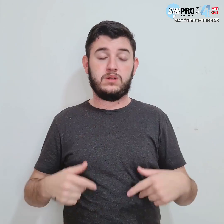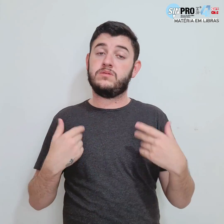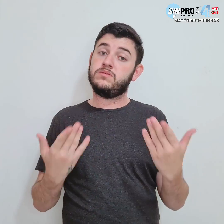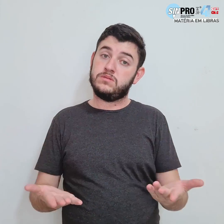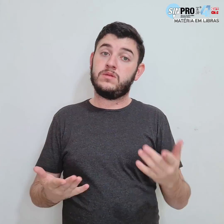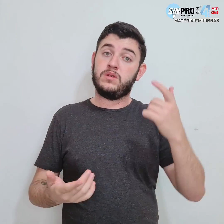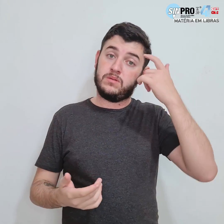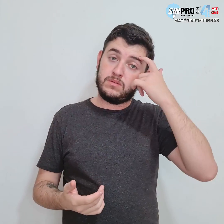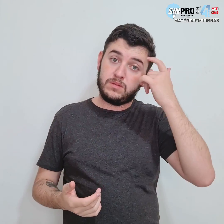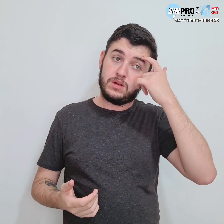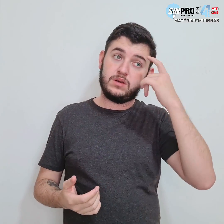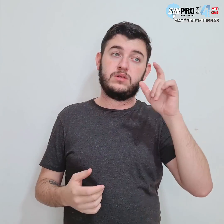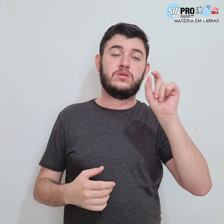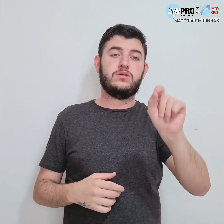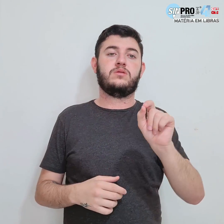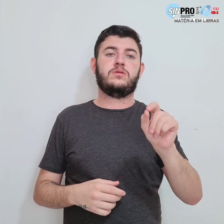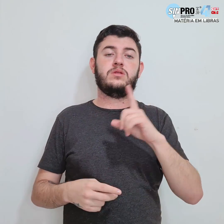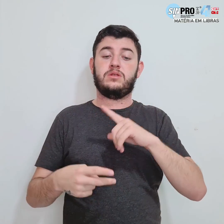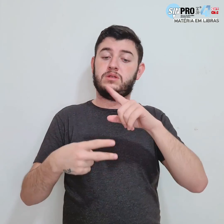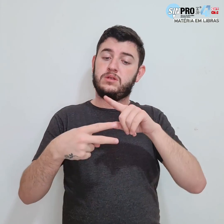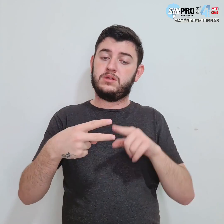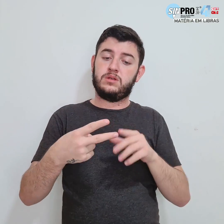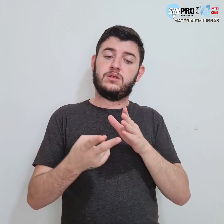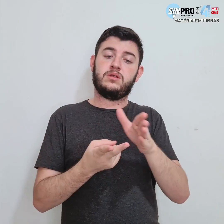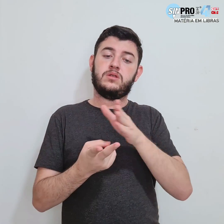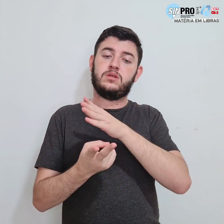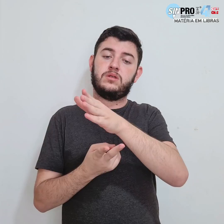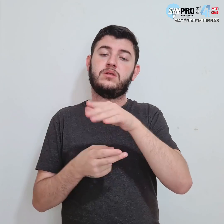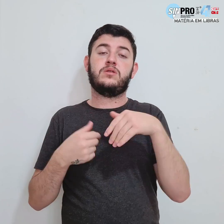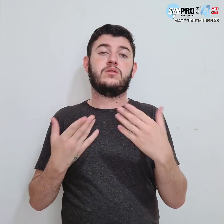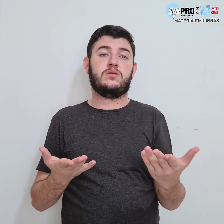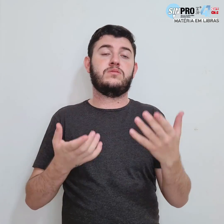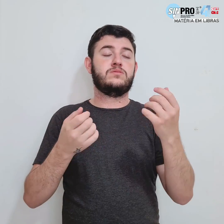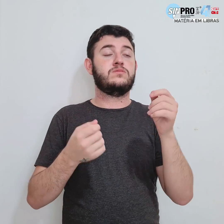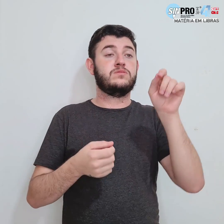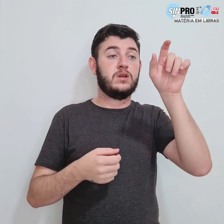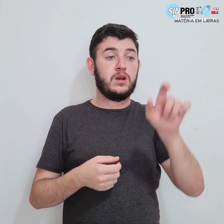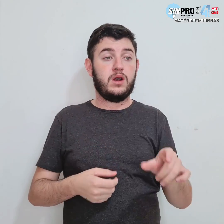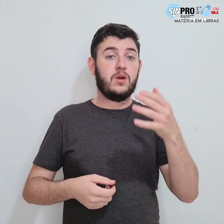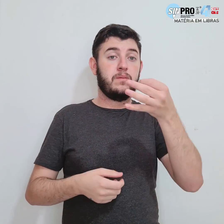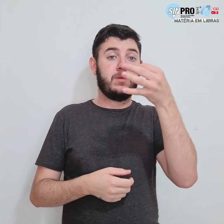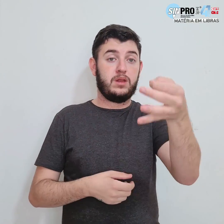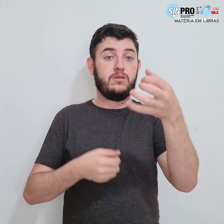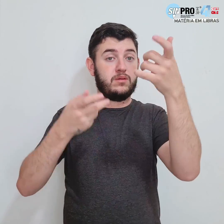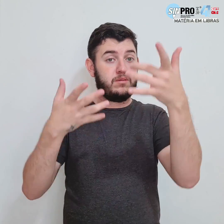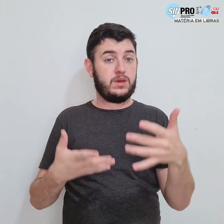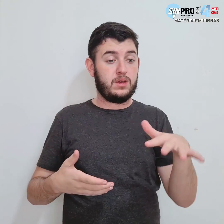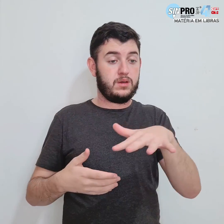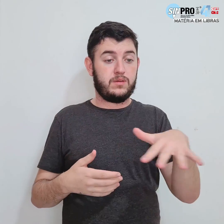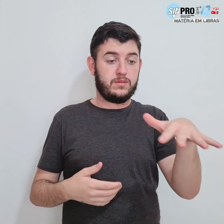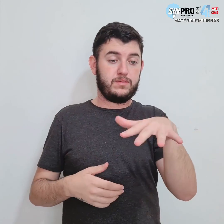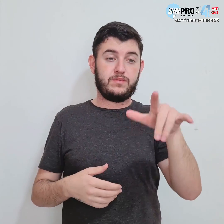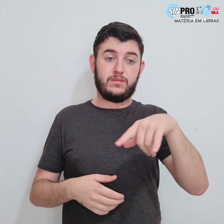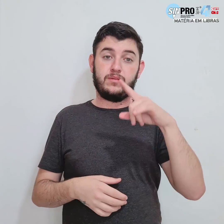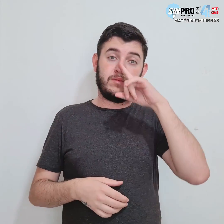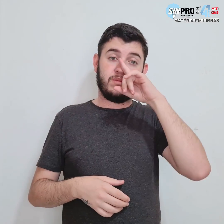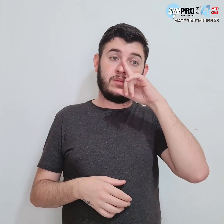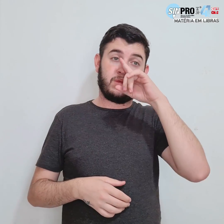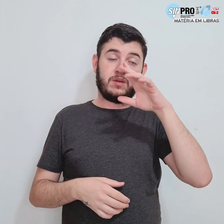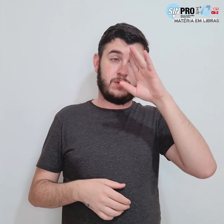ser humano. Penso que há essas duas tendências. Na opinião dela, trata-se de um campo perigoso, primeiramente